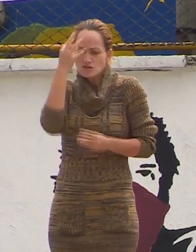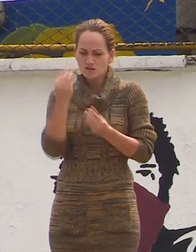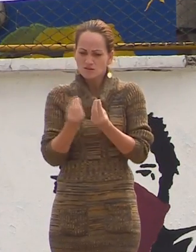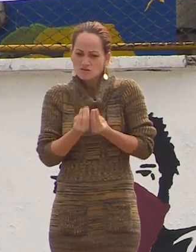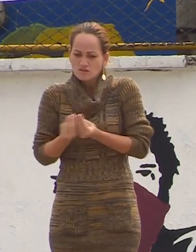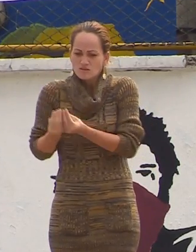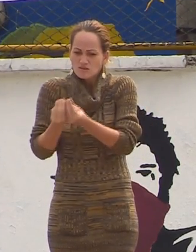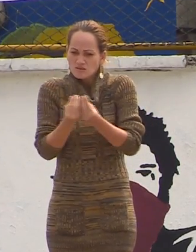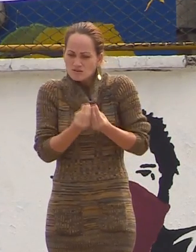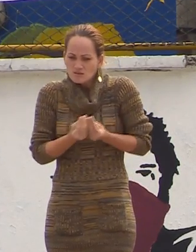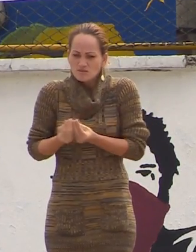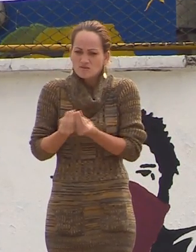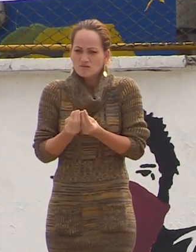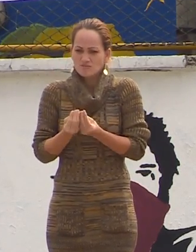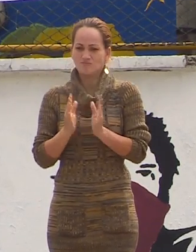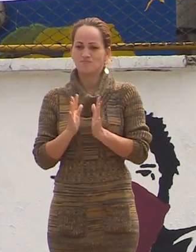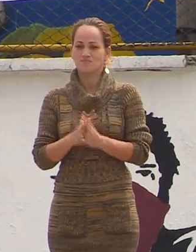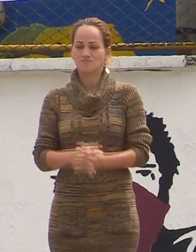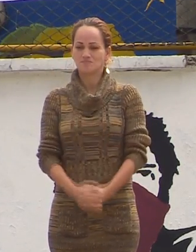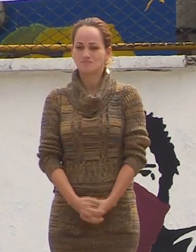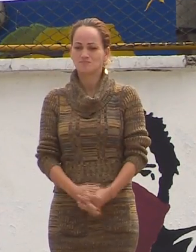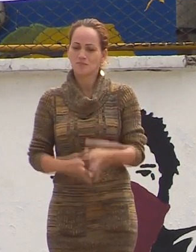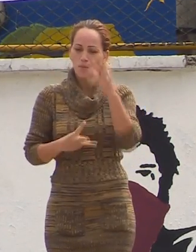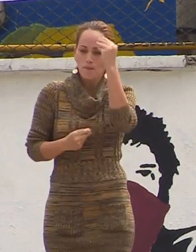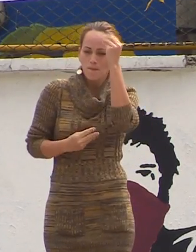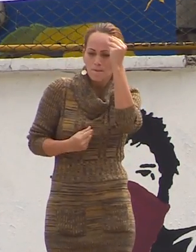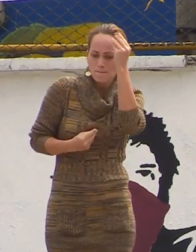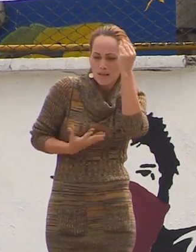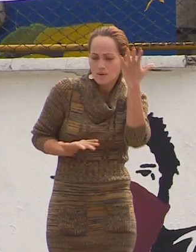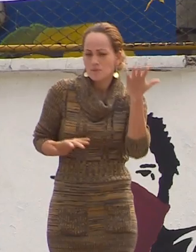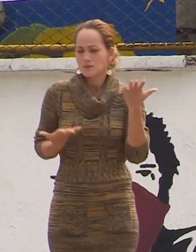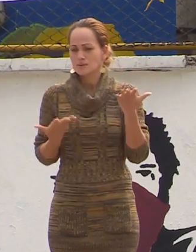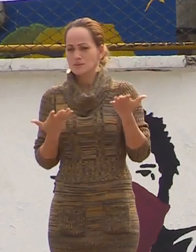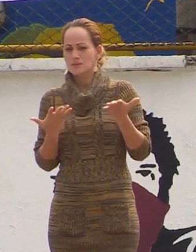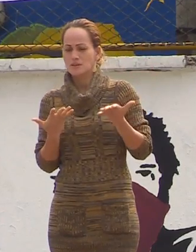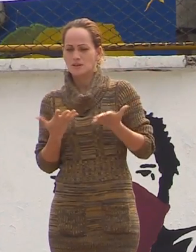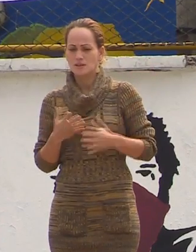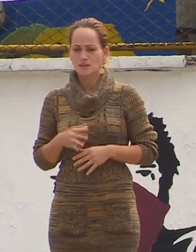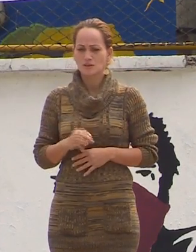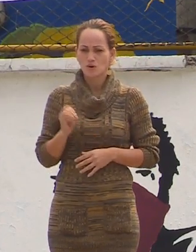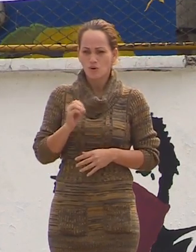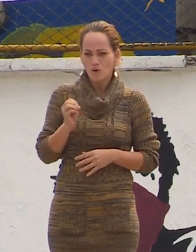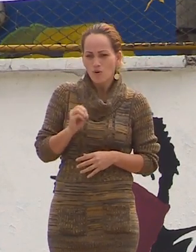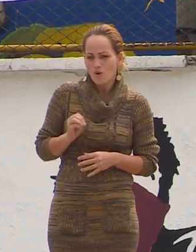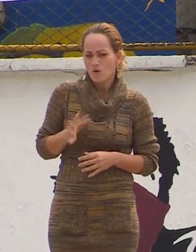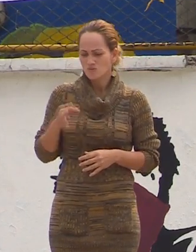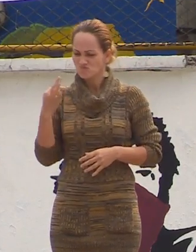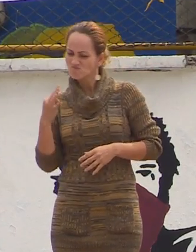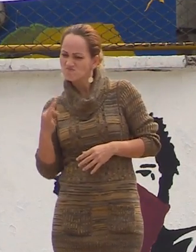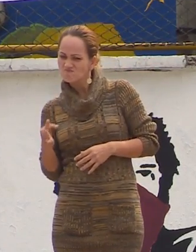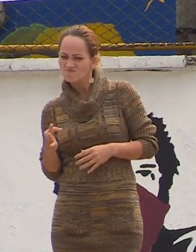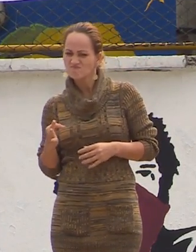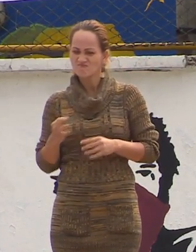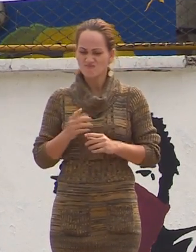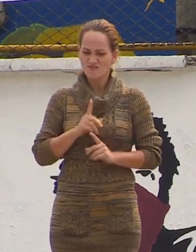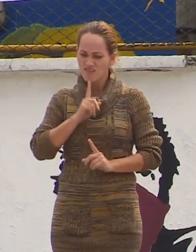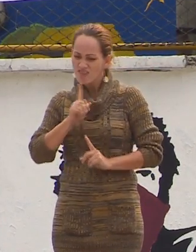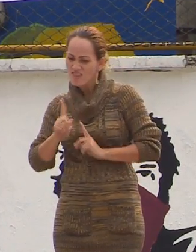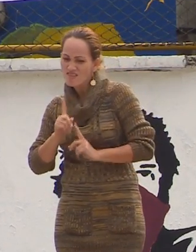bienestar y del bien decir, valores insospechables o necios laboratorios de